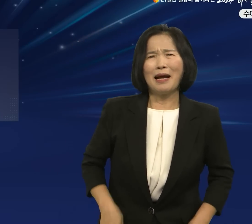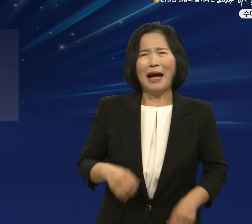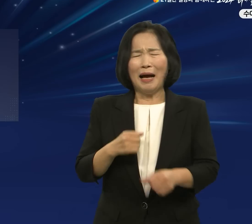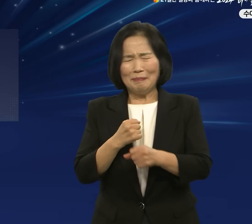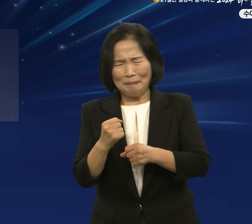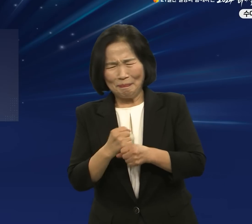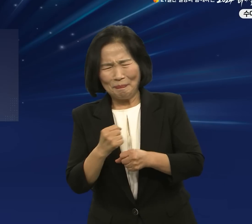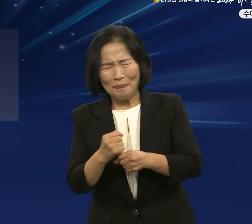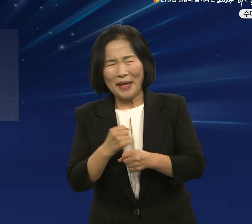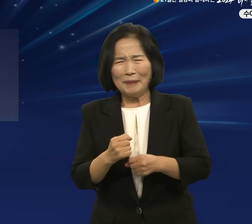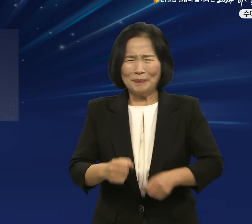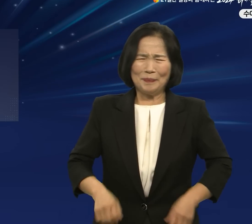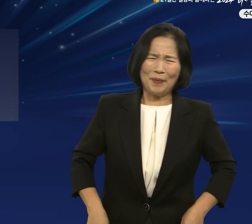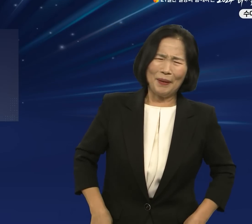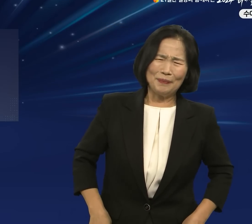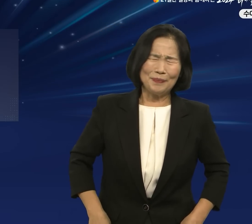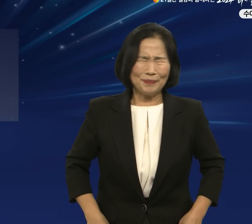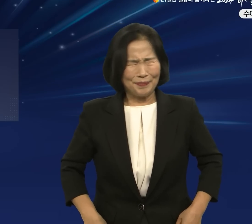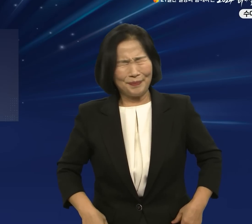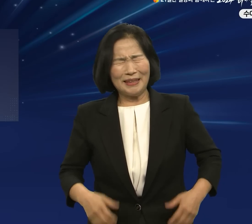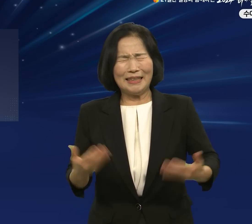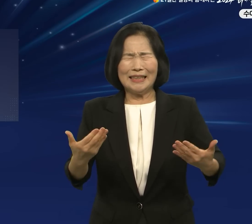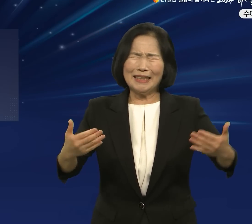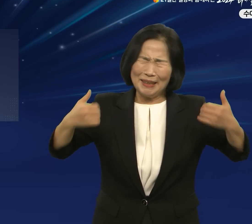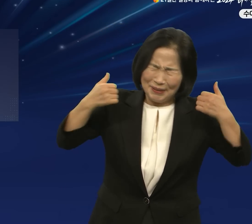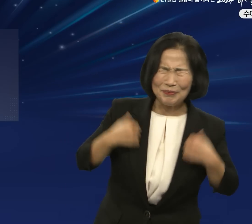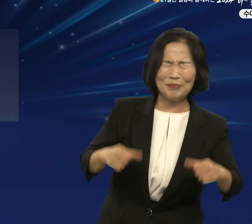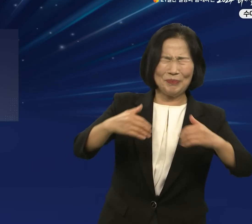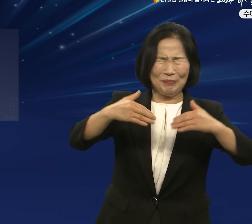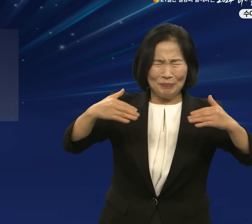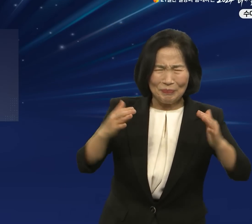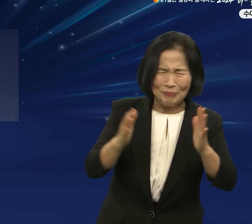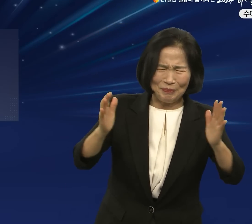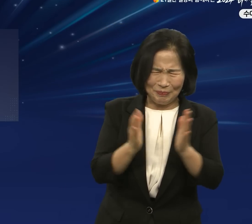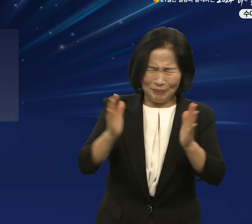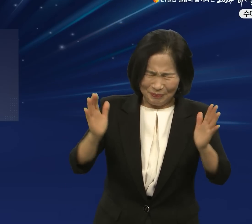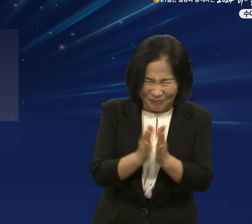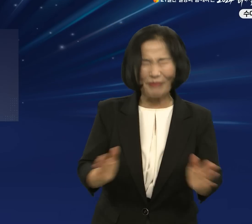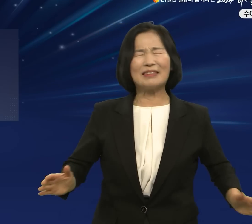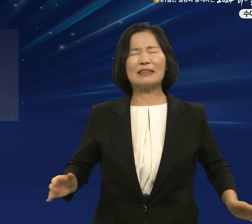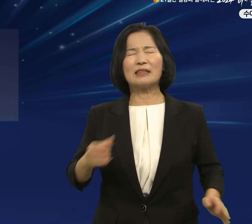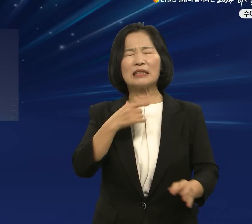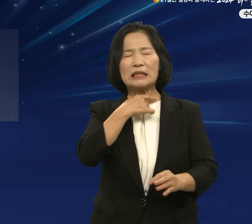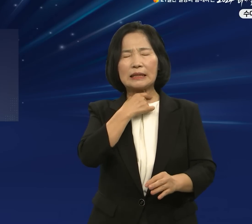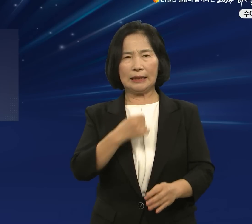모르겠습니다. 당장 때려치우고 싶을 만큼 속이 상합니다.